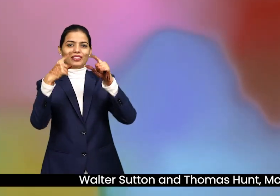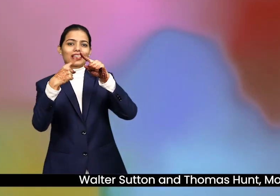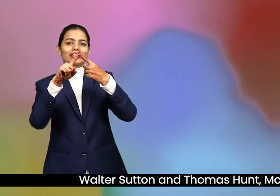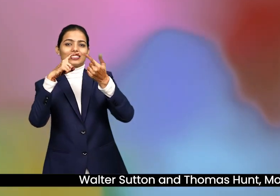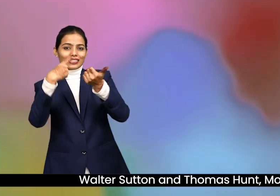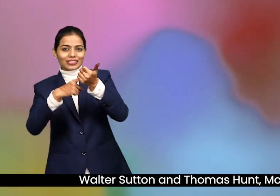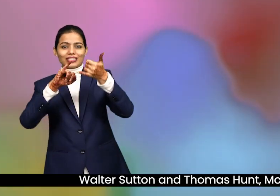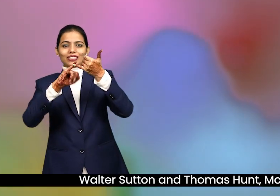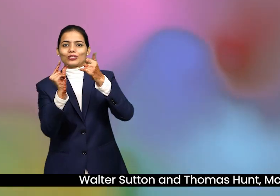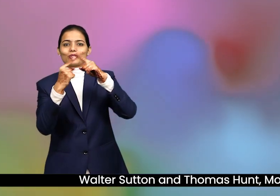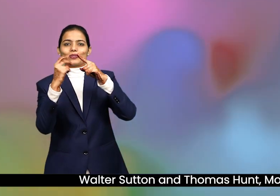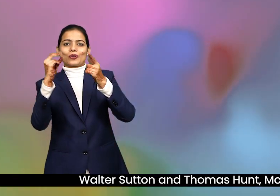மோர்கன் ஆகியோர்